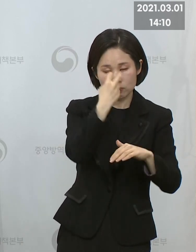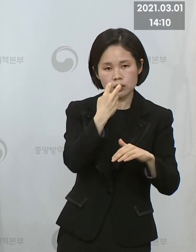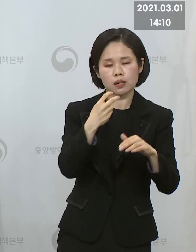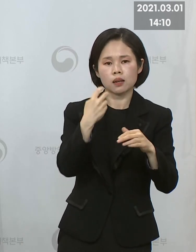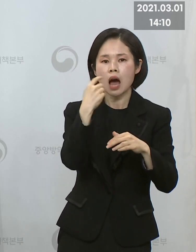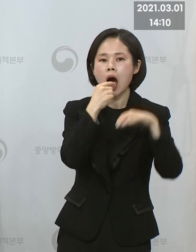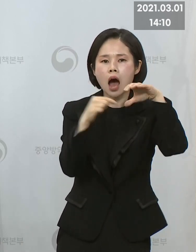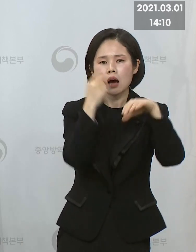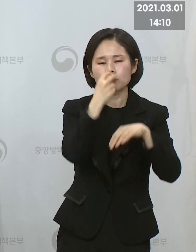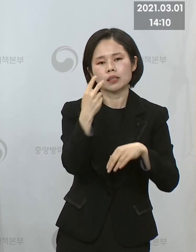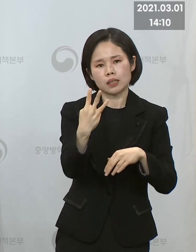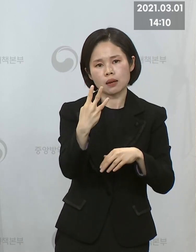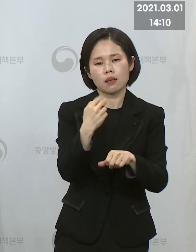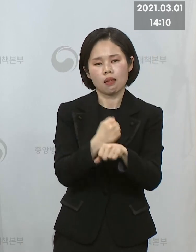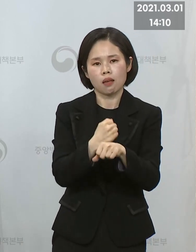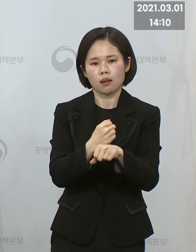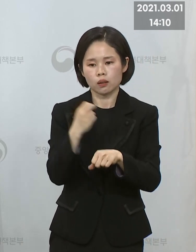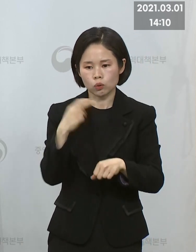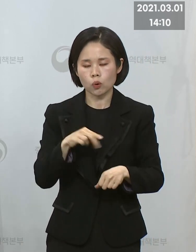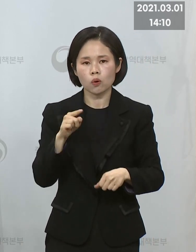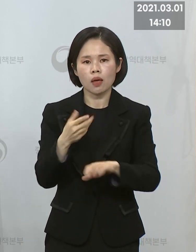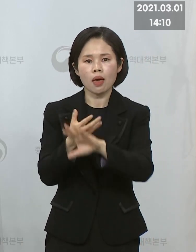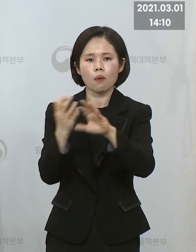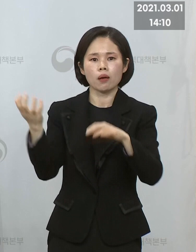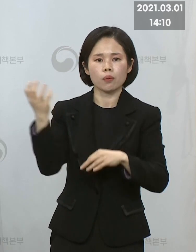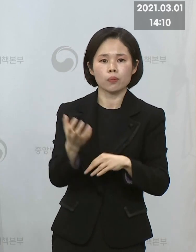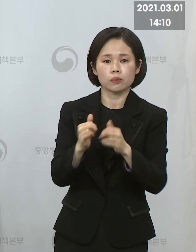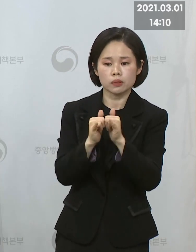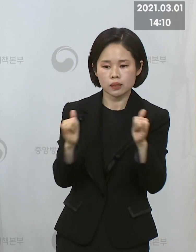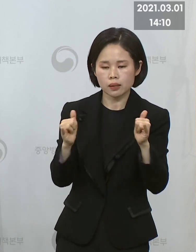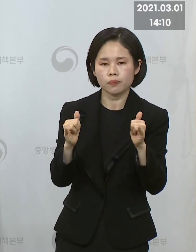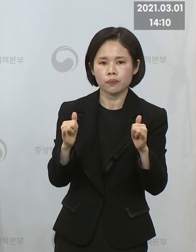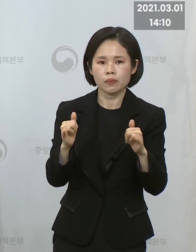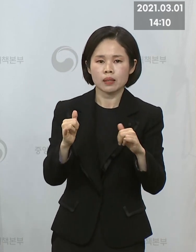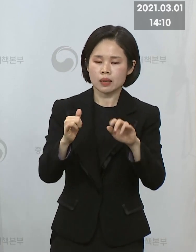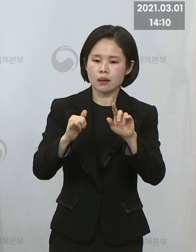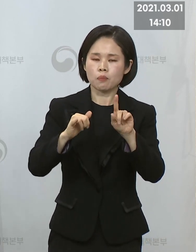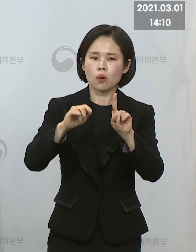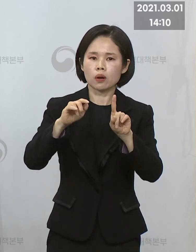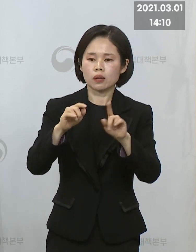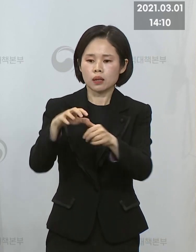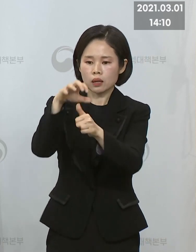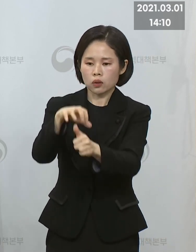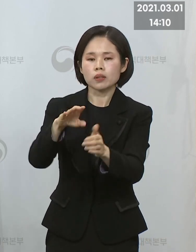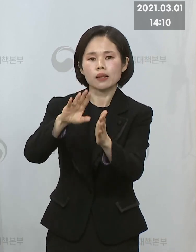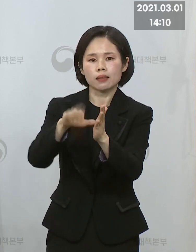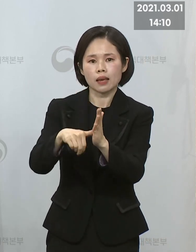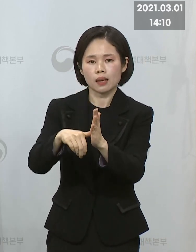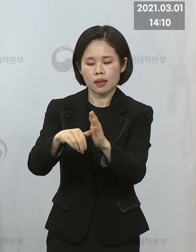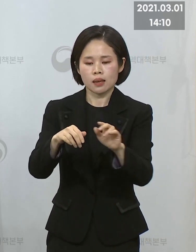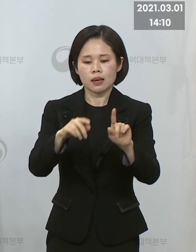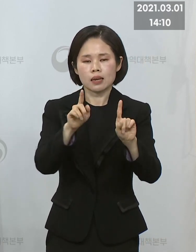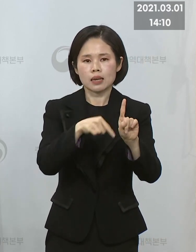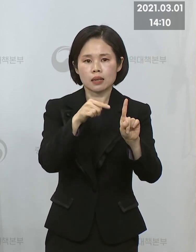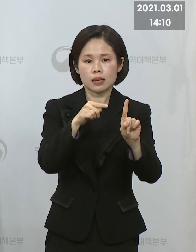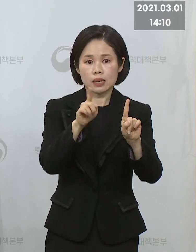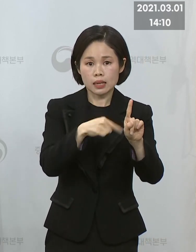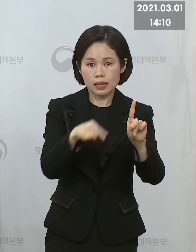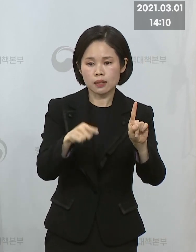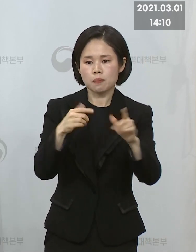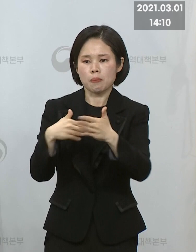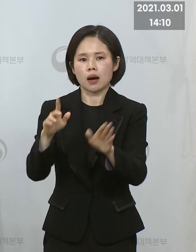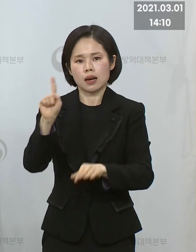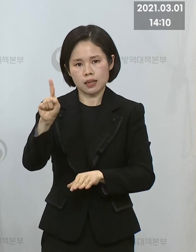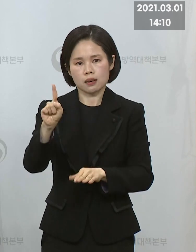유입 확진자는 교차 감염을 예방하기 위해서 전수 1인실 격리 등 변이 바이러스에 대한 확산